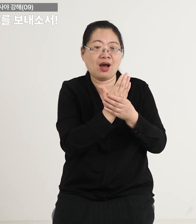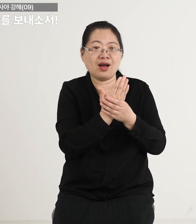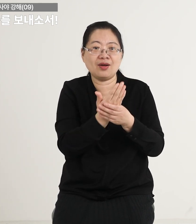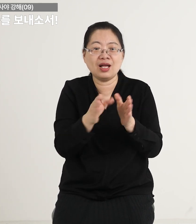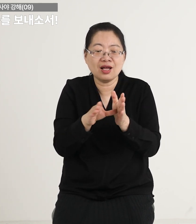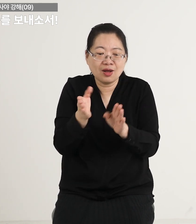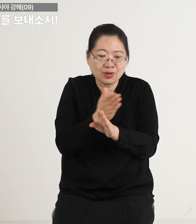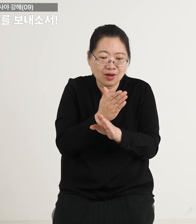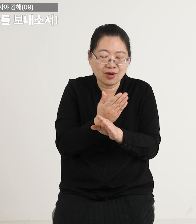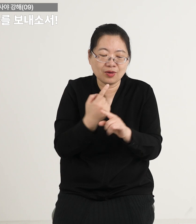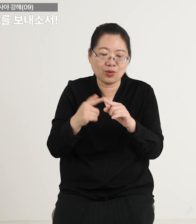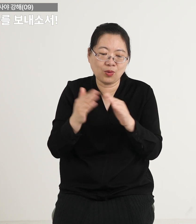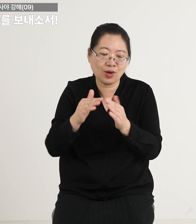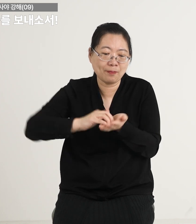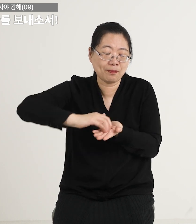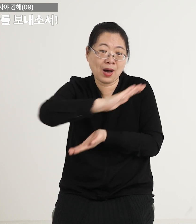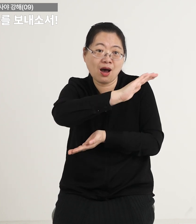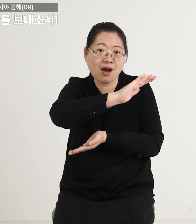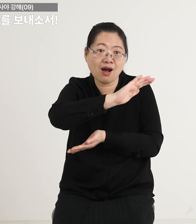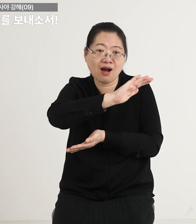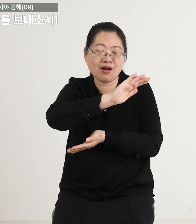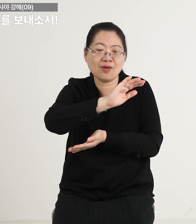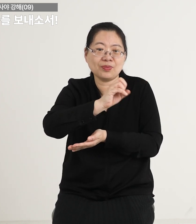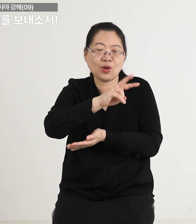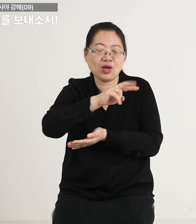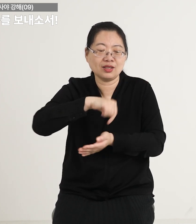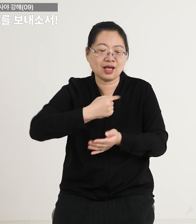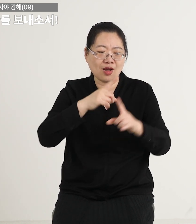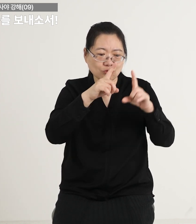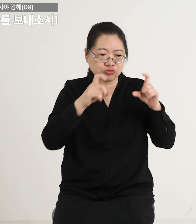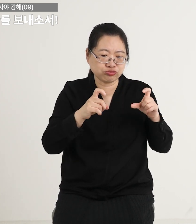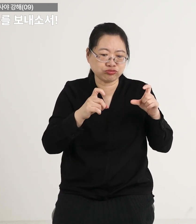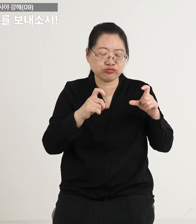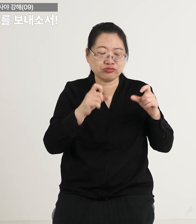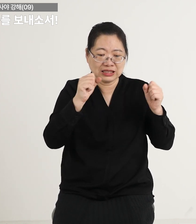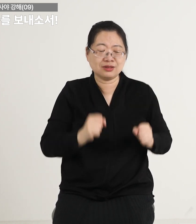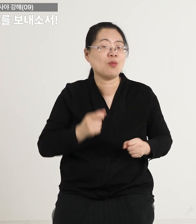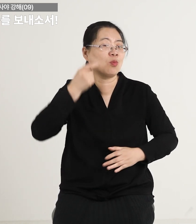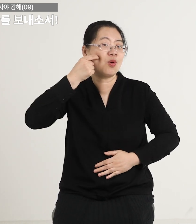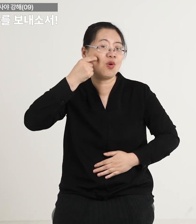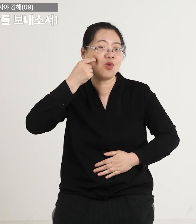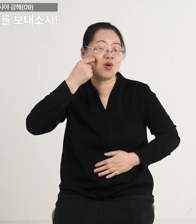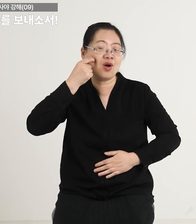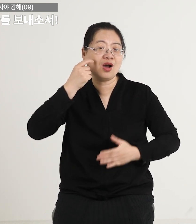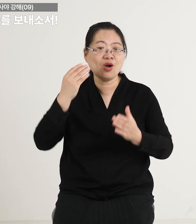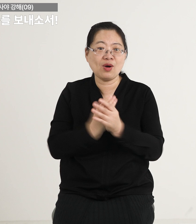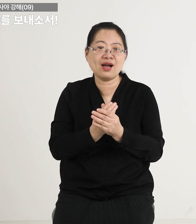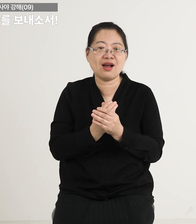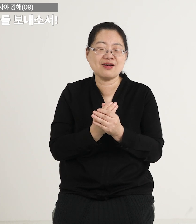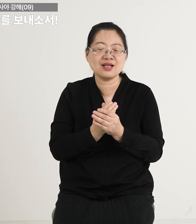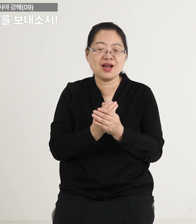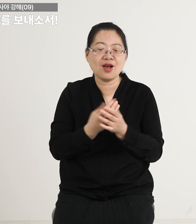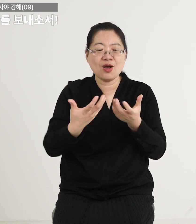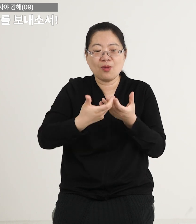성전에서 쫓겨나요. 그리고 자기 궁궐에도 못 들어갑니다. 완전히 별궁에서 격리가